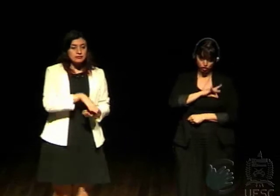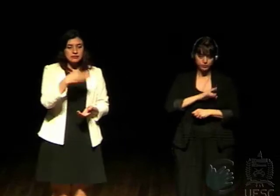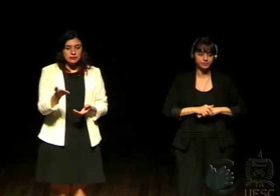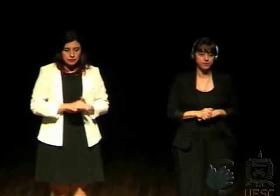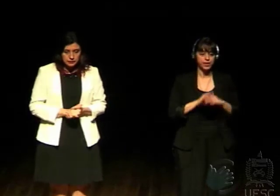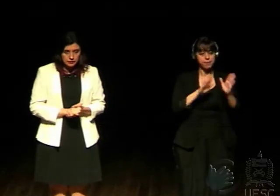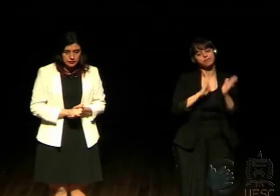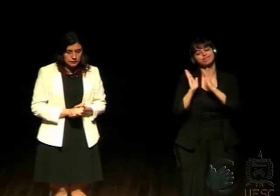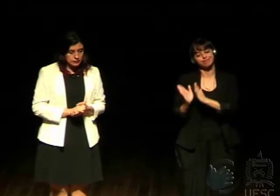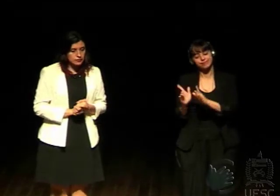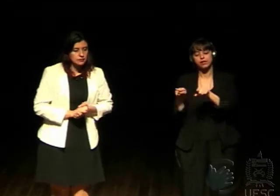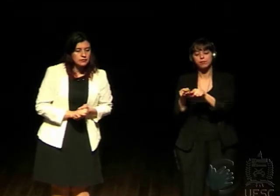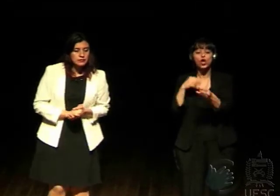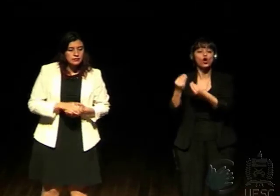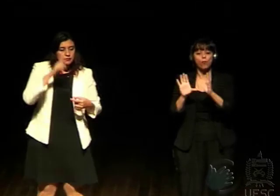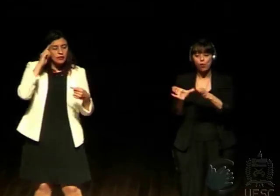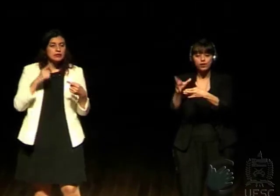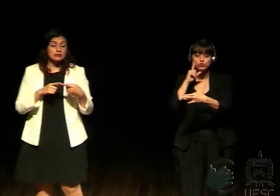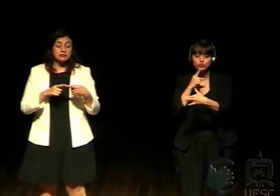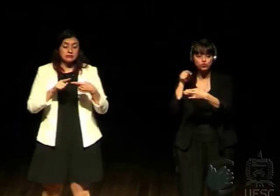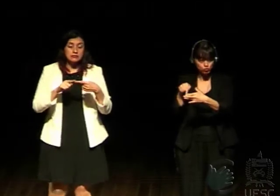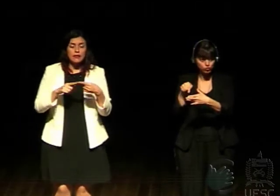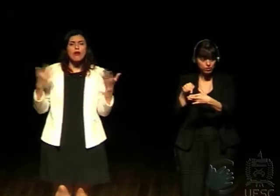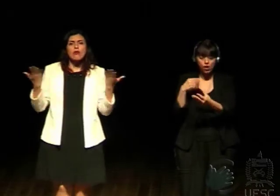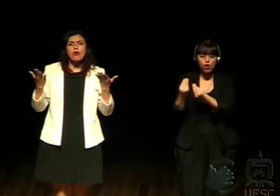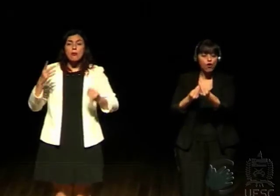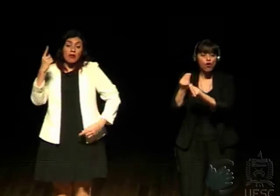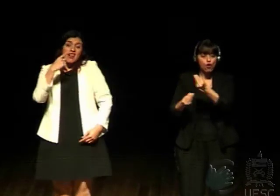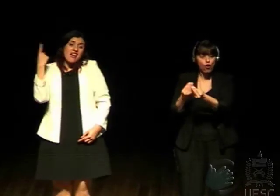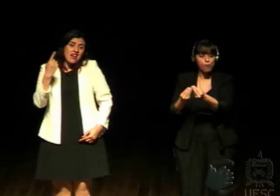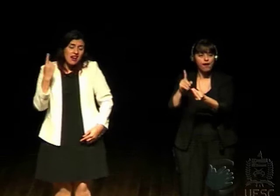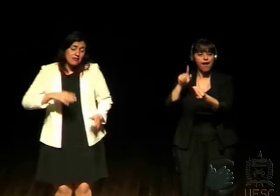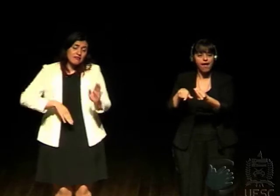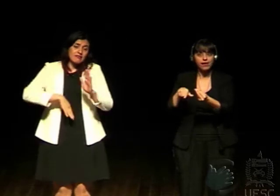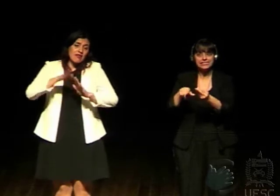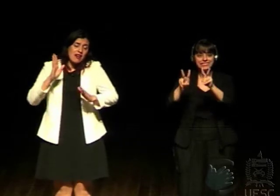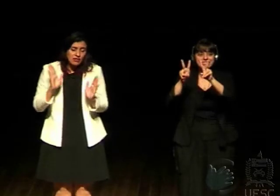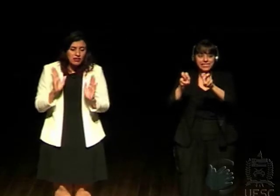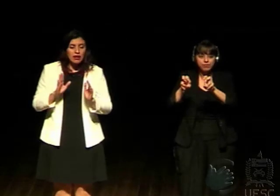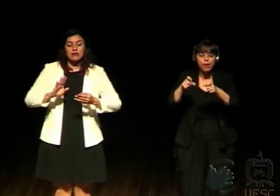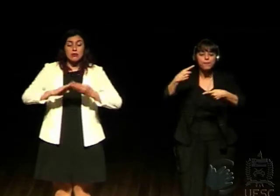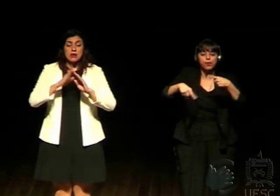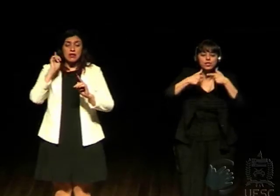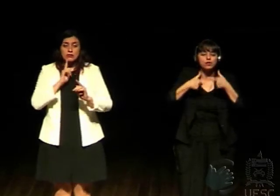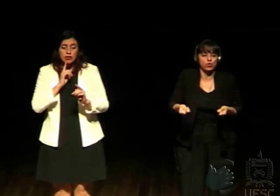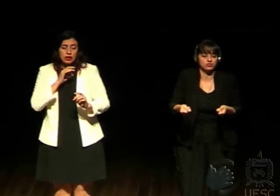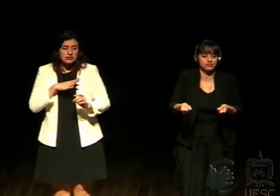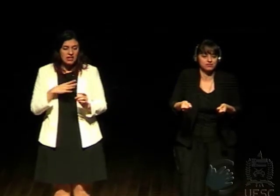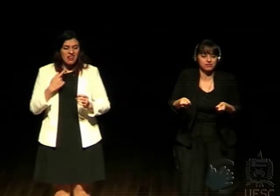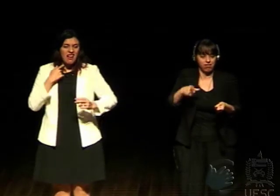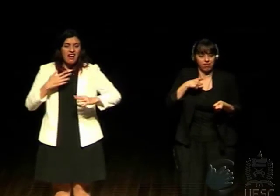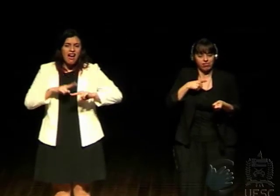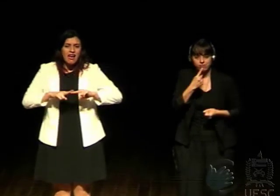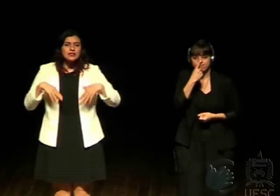Y por otro lado también, cómo la comunidad sorda en nuestro país se ha vinculado con el tema de las políticas lingüísticas.